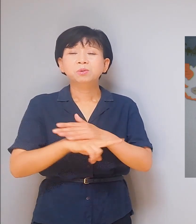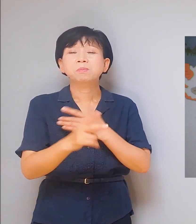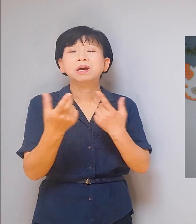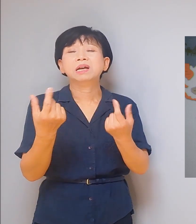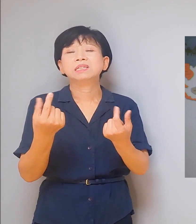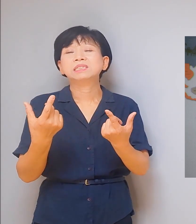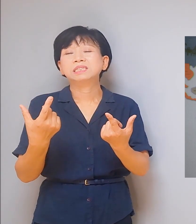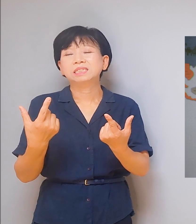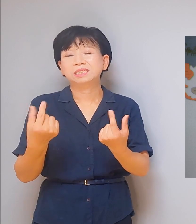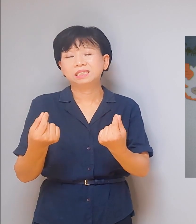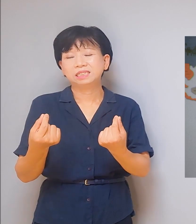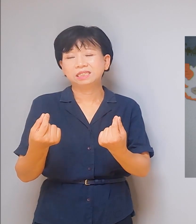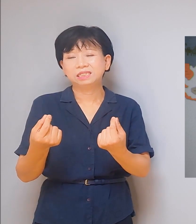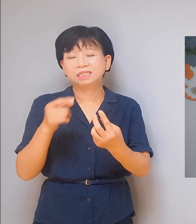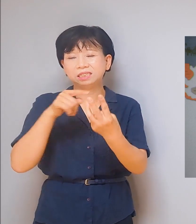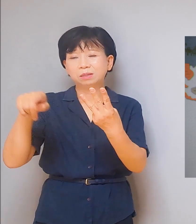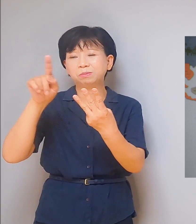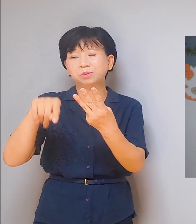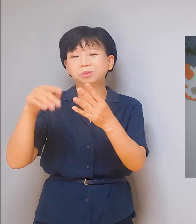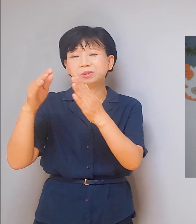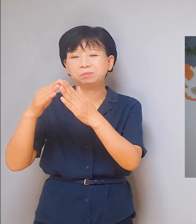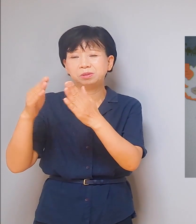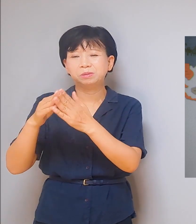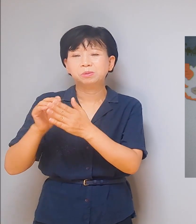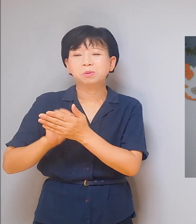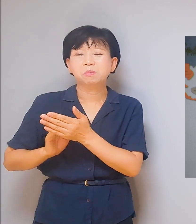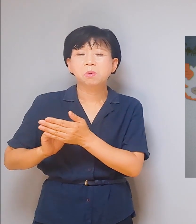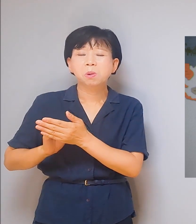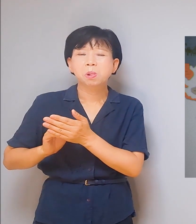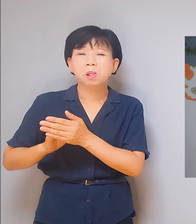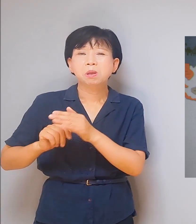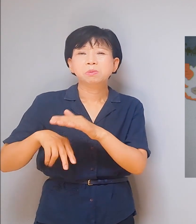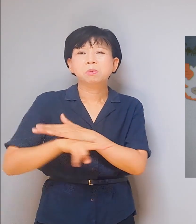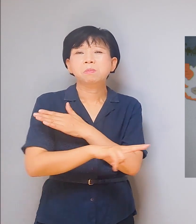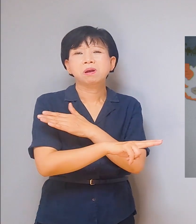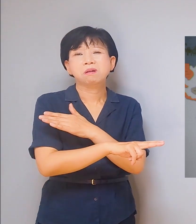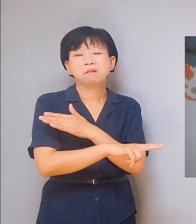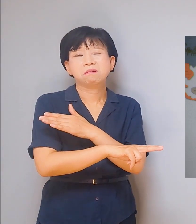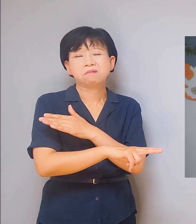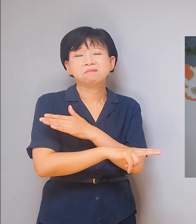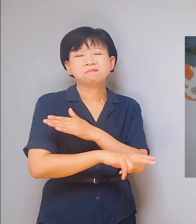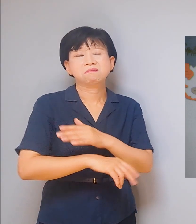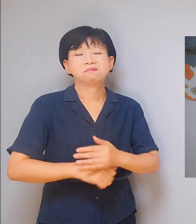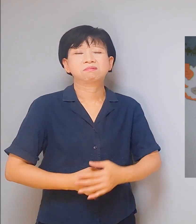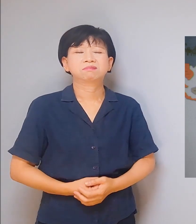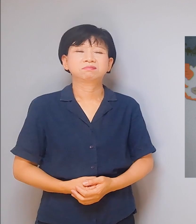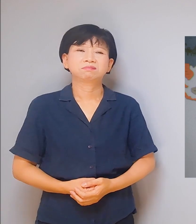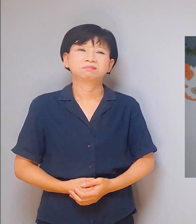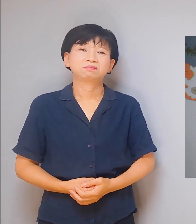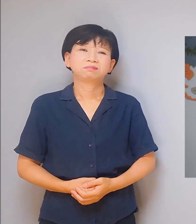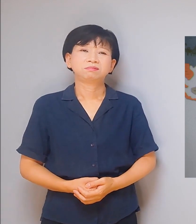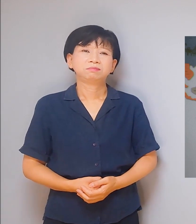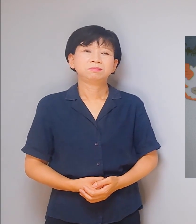라반의 집에서도 역시 삼촌 몰래 도망가고 있습니다.